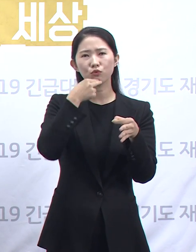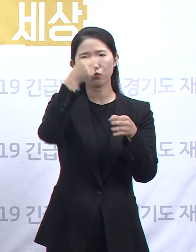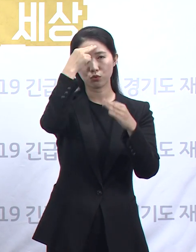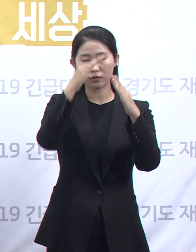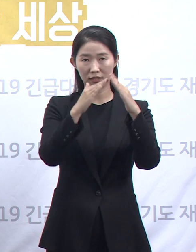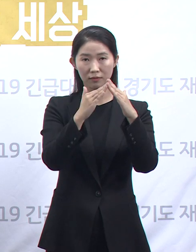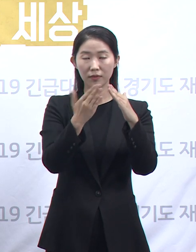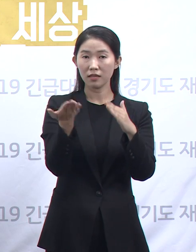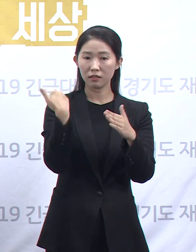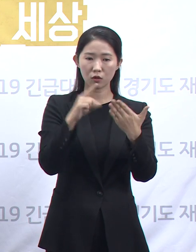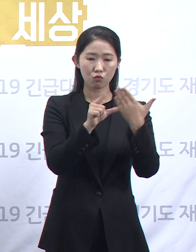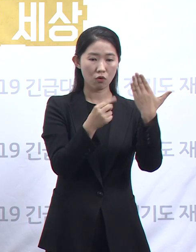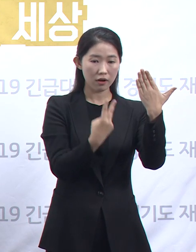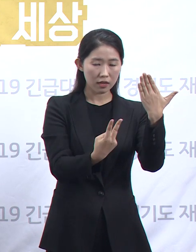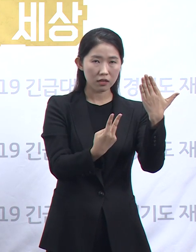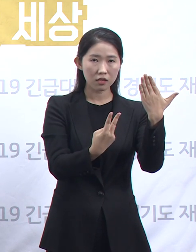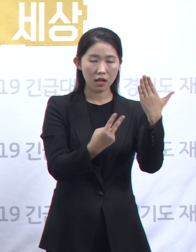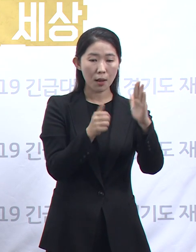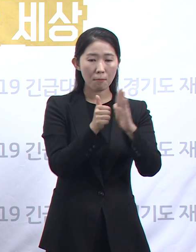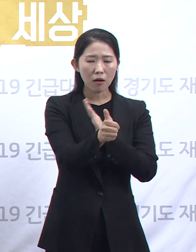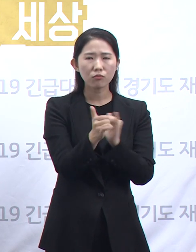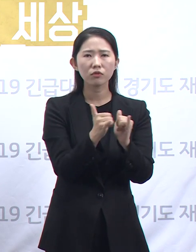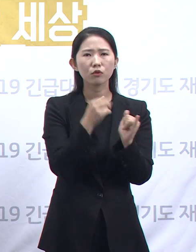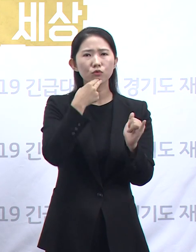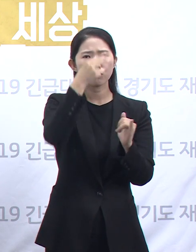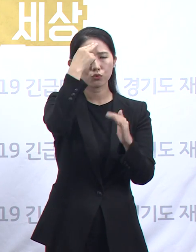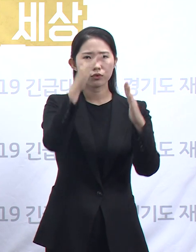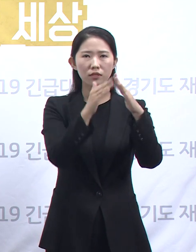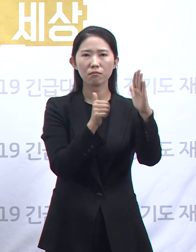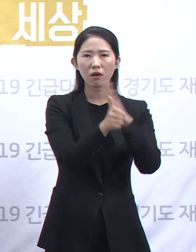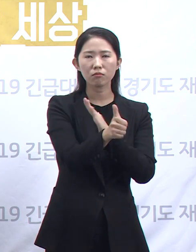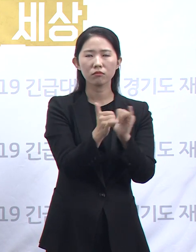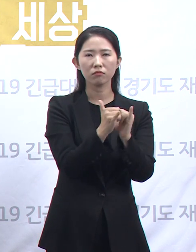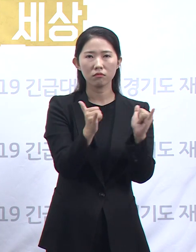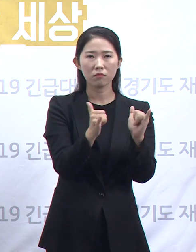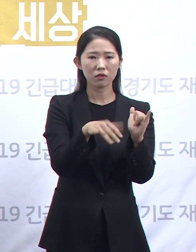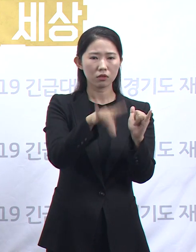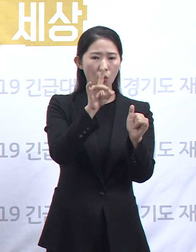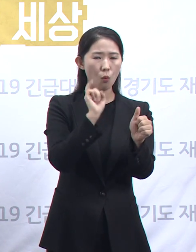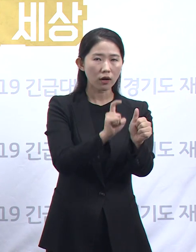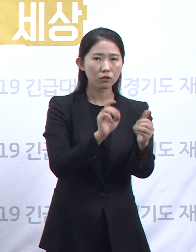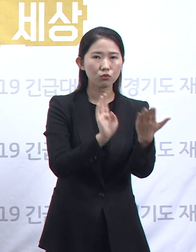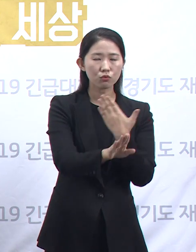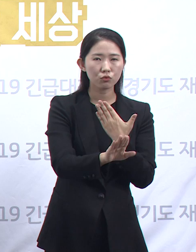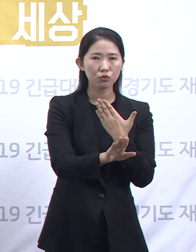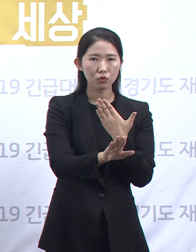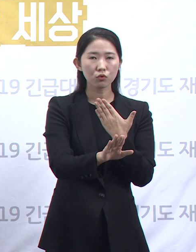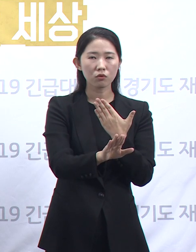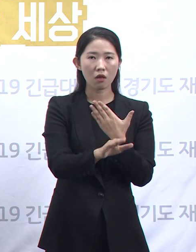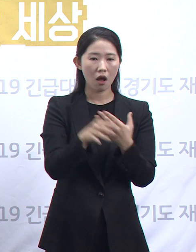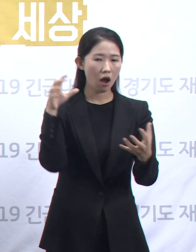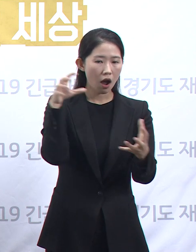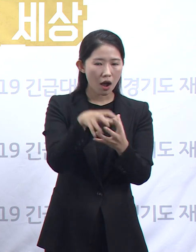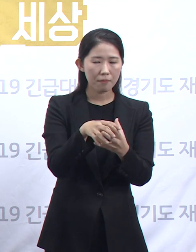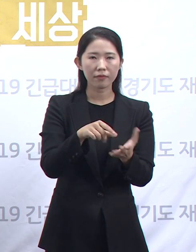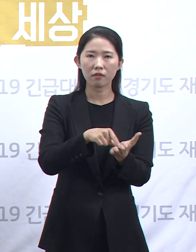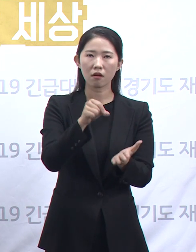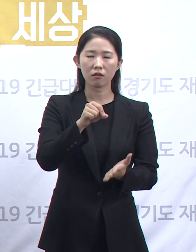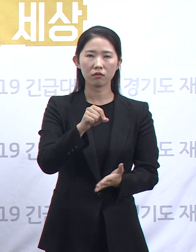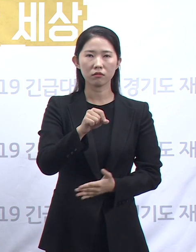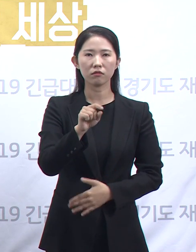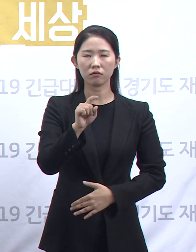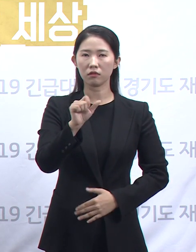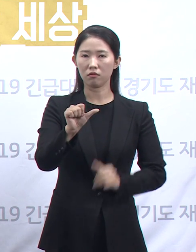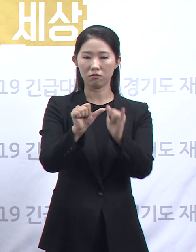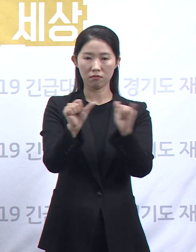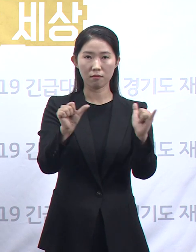수다 방문자의 첫 확진 이후 9월 3일 술집 내 접촉자 4명이 추가 확진되어 누적 확진자는 총 5명입니다.